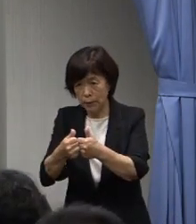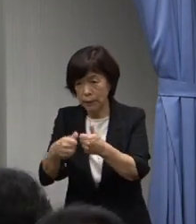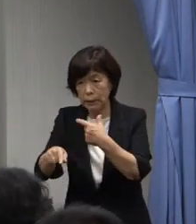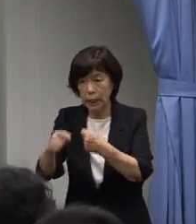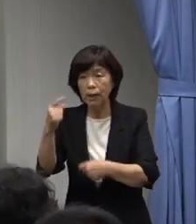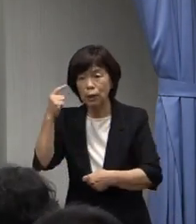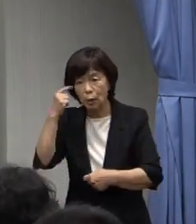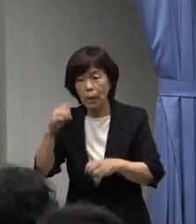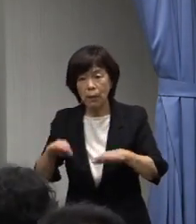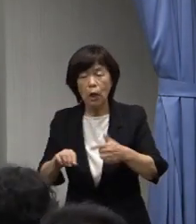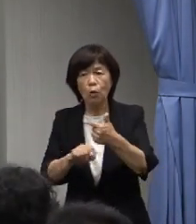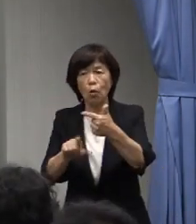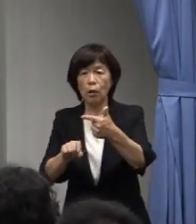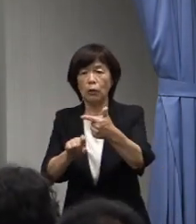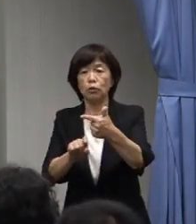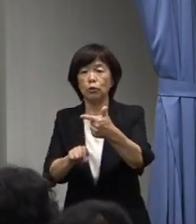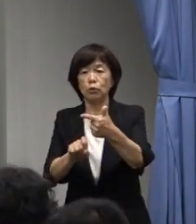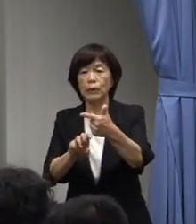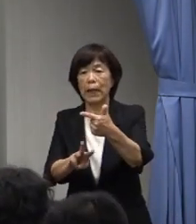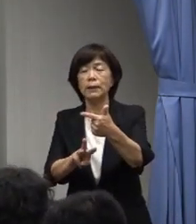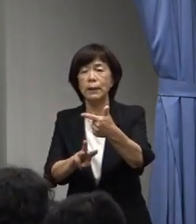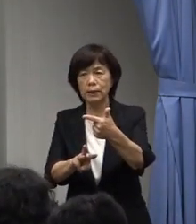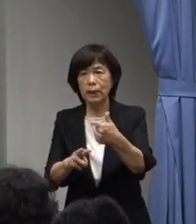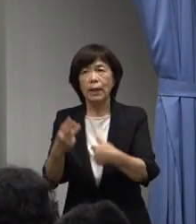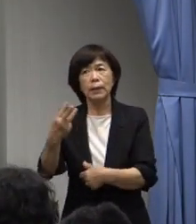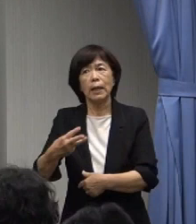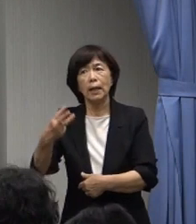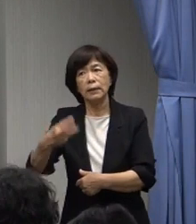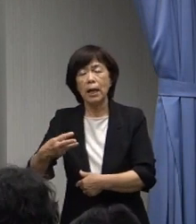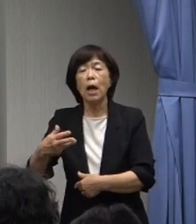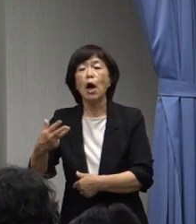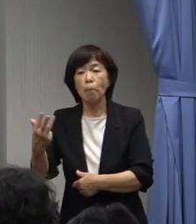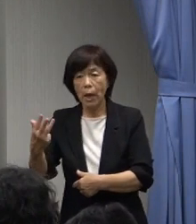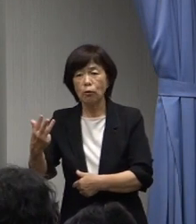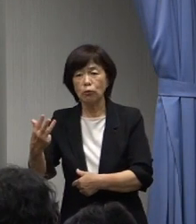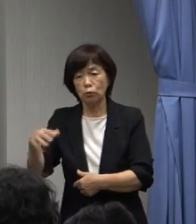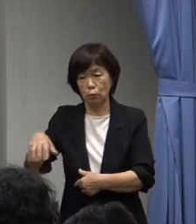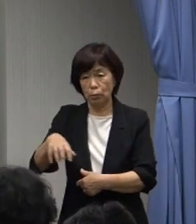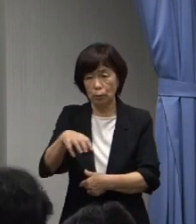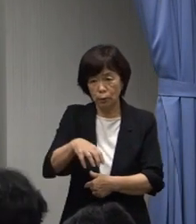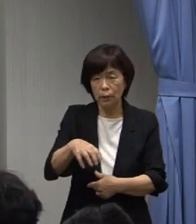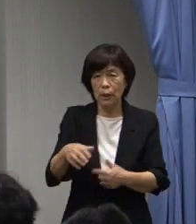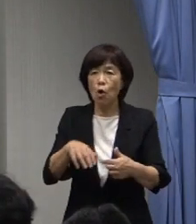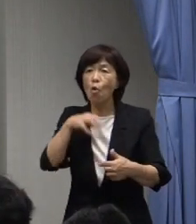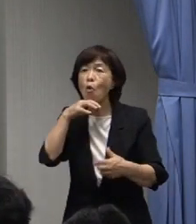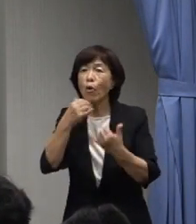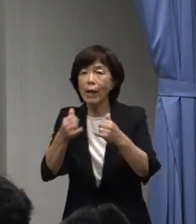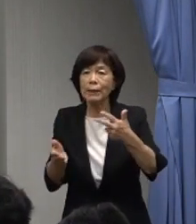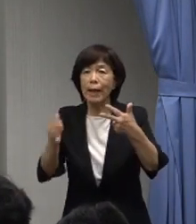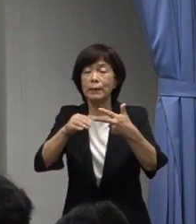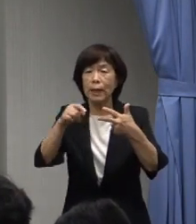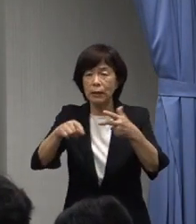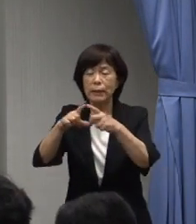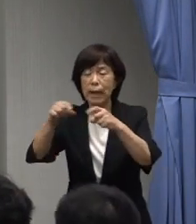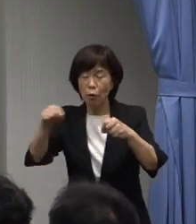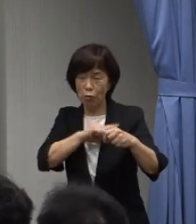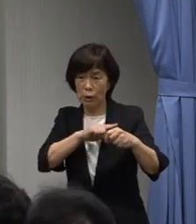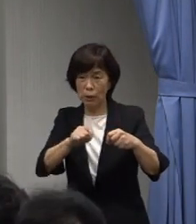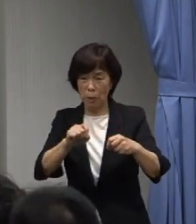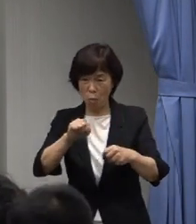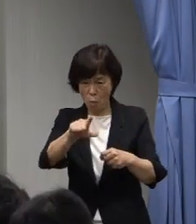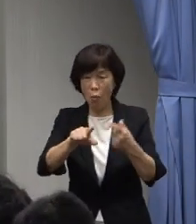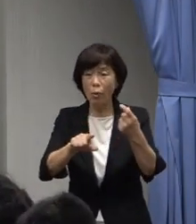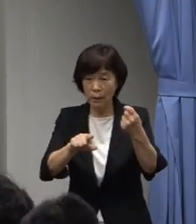状ですけれども、6月13日時点で3800の高齢者施設、大阪港が一番全国の高齢者施設が多いわけですけれども